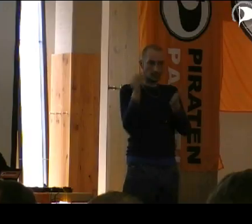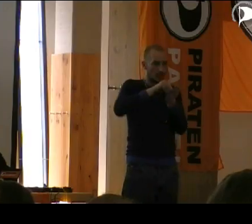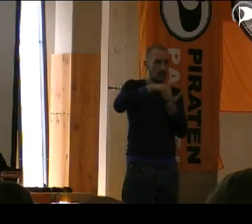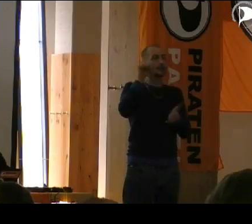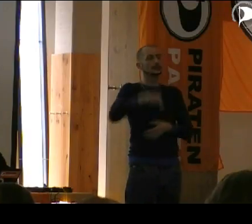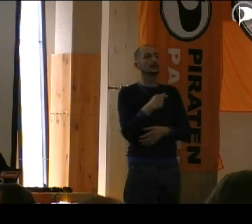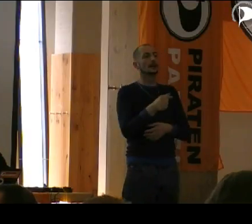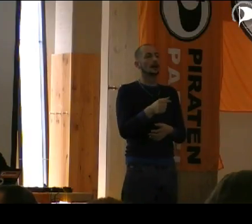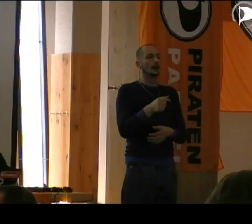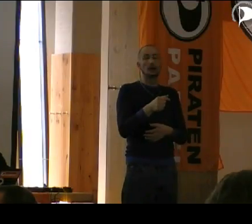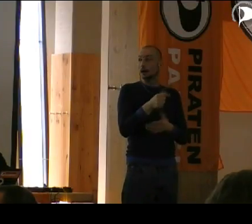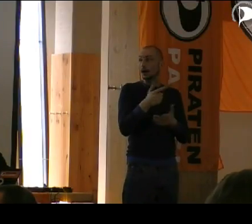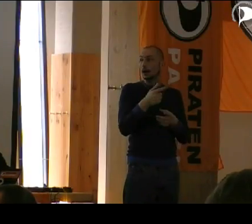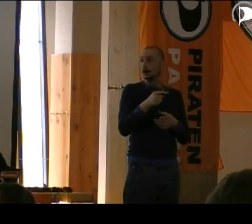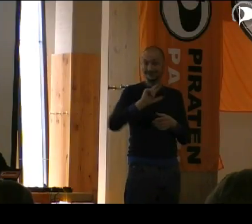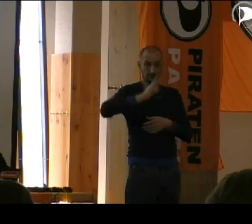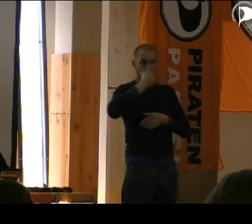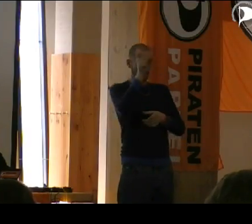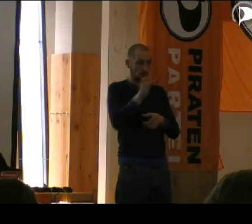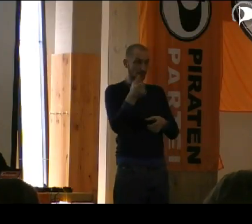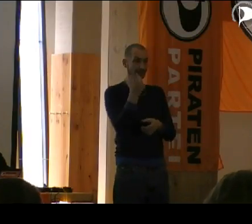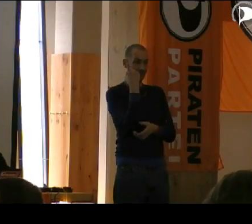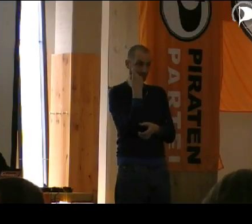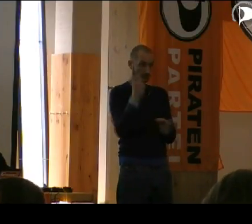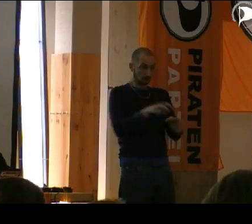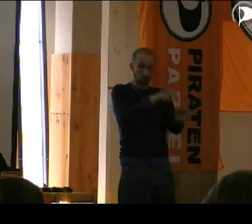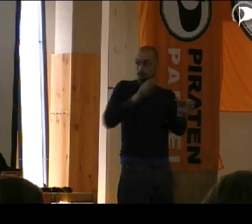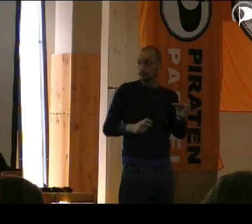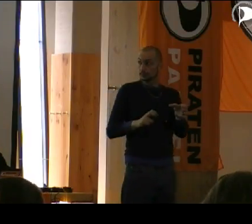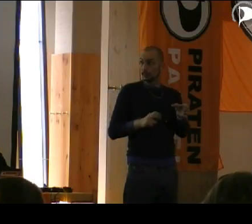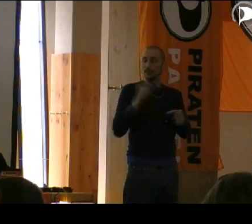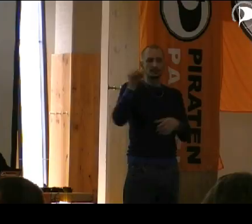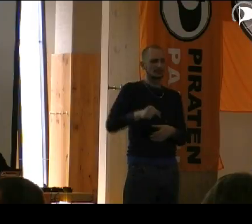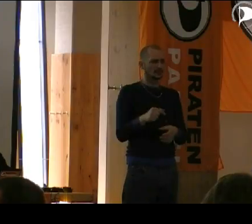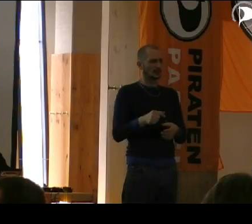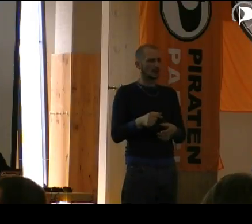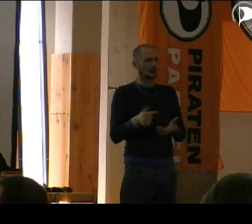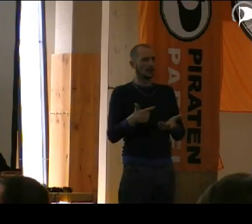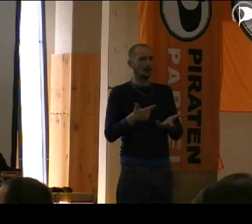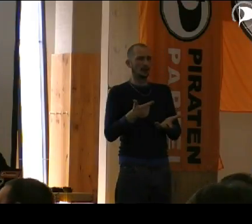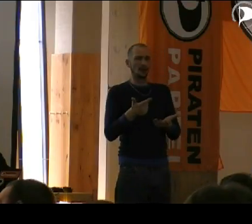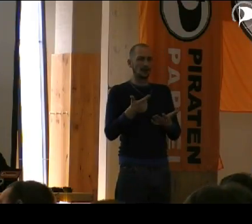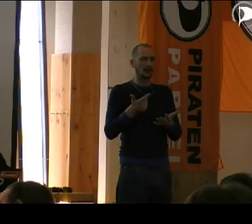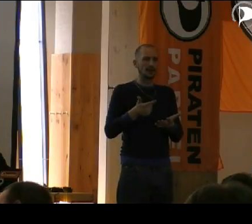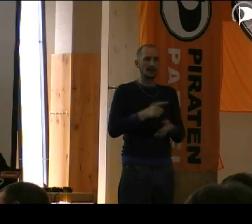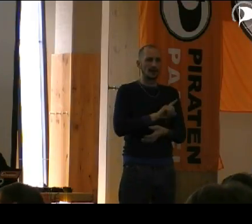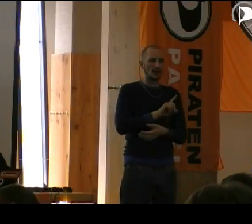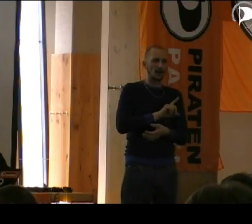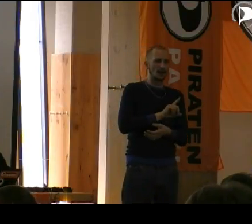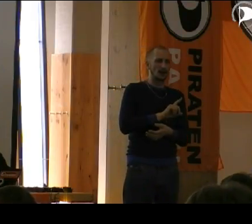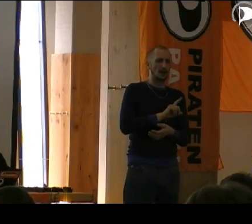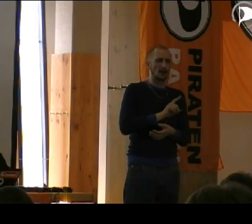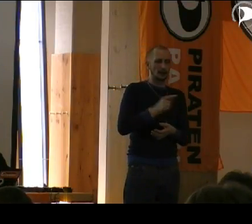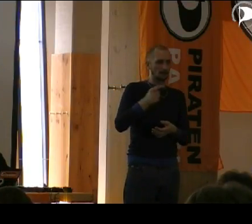weiß also es gab keine beanstandungen aber ich weiß nicht genau was da abgelaufen